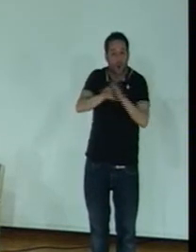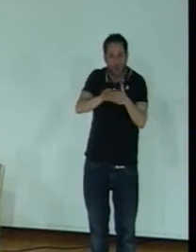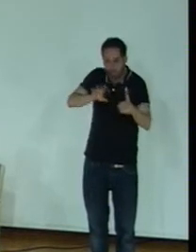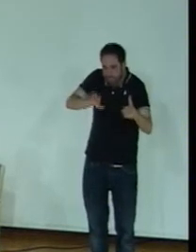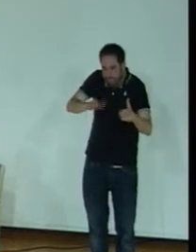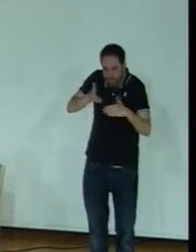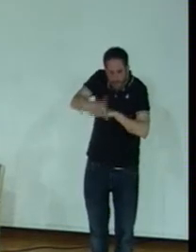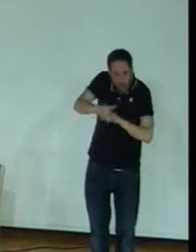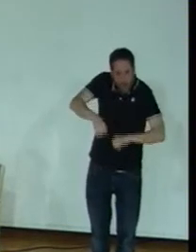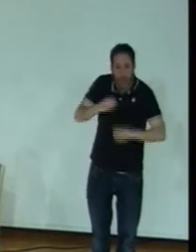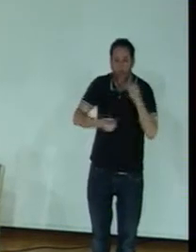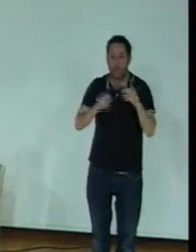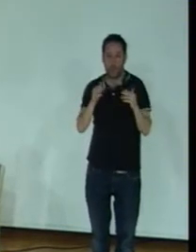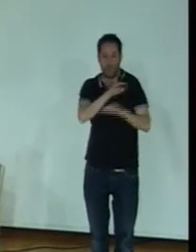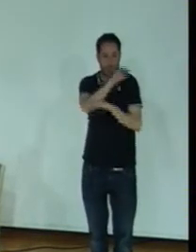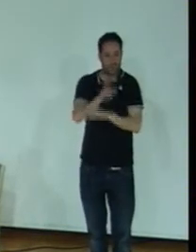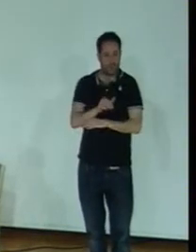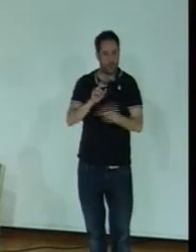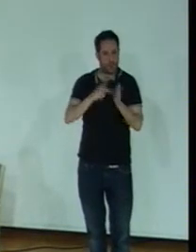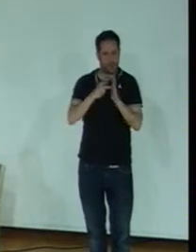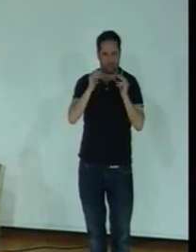puis différents niveaux de protection technique.